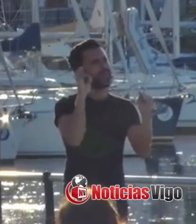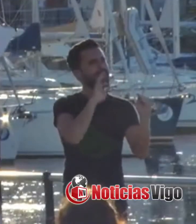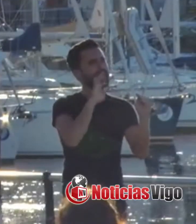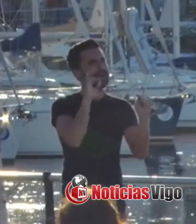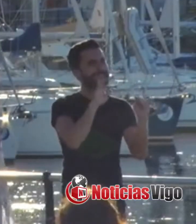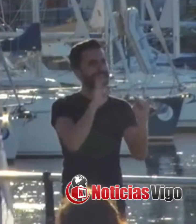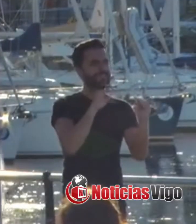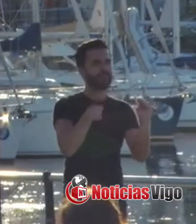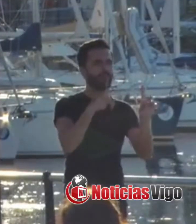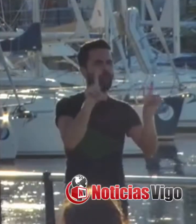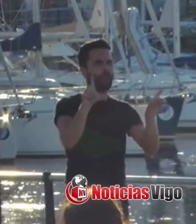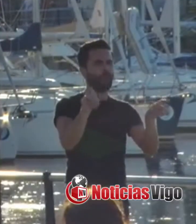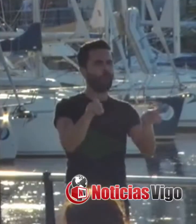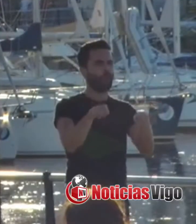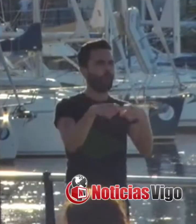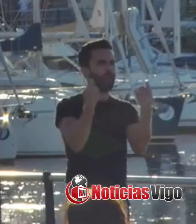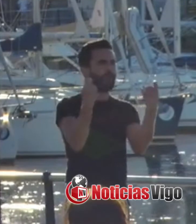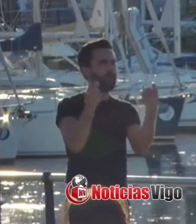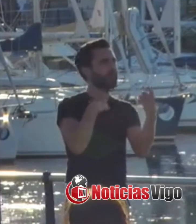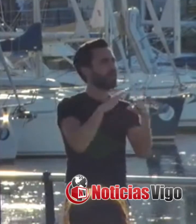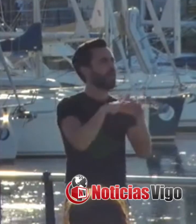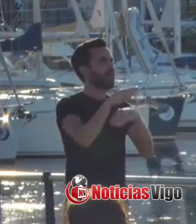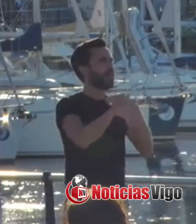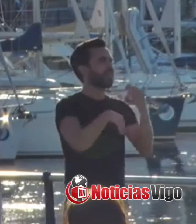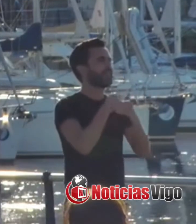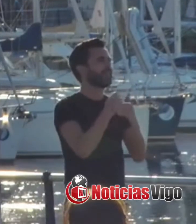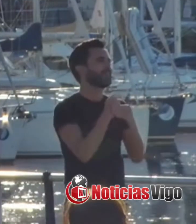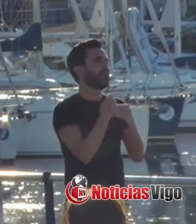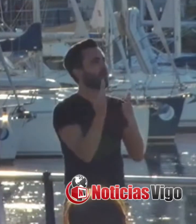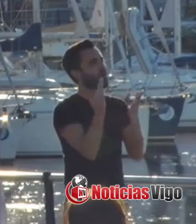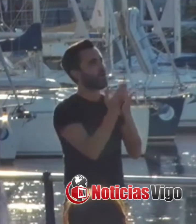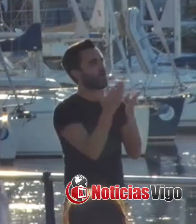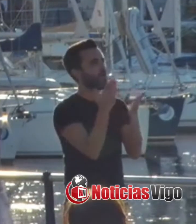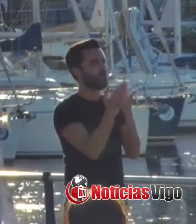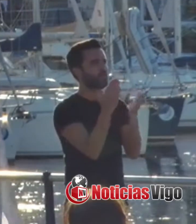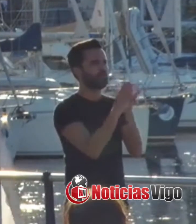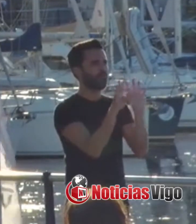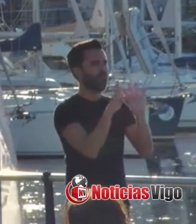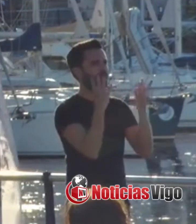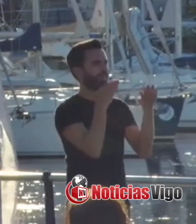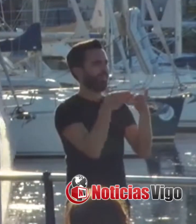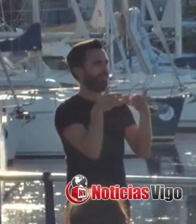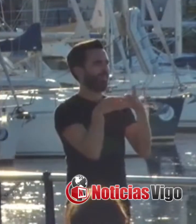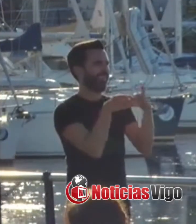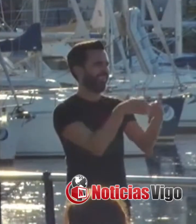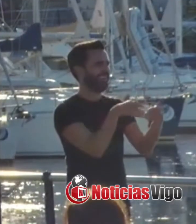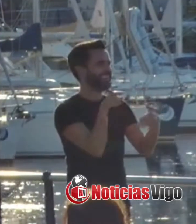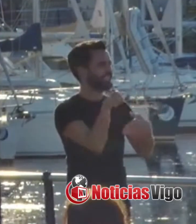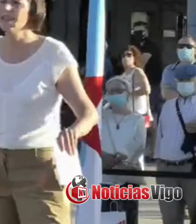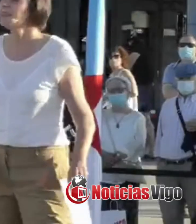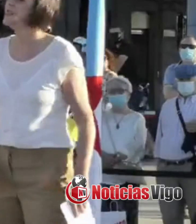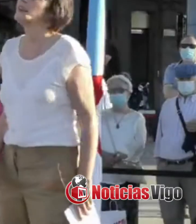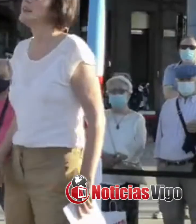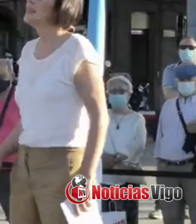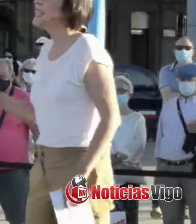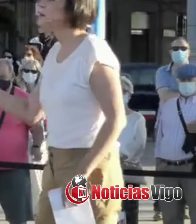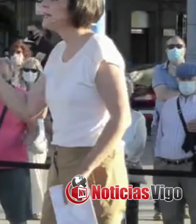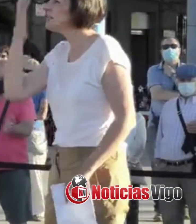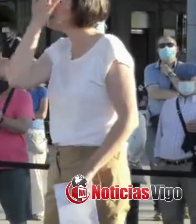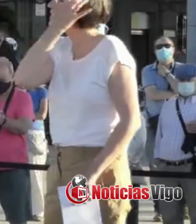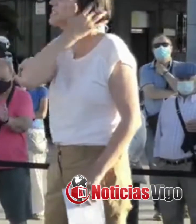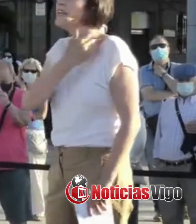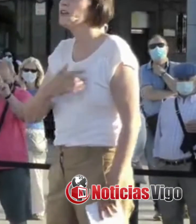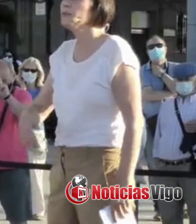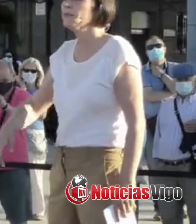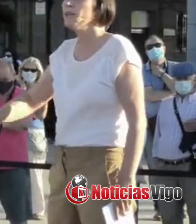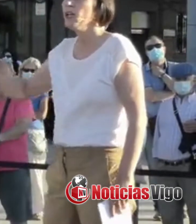especie de cursillo online. Ese é o modelo educativo do Partido Popular. E tamén